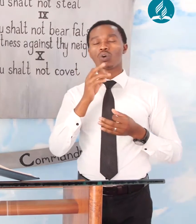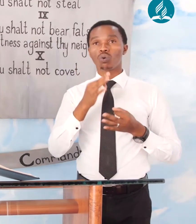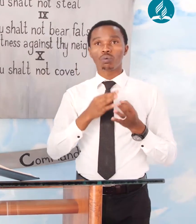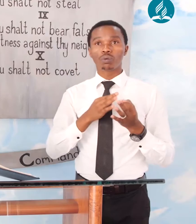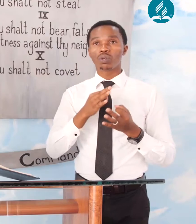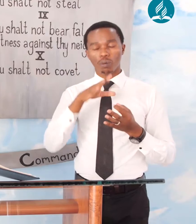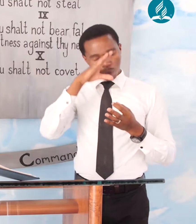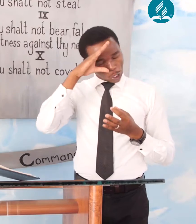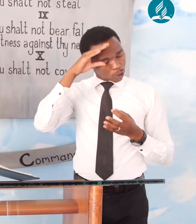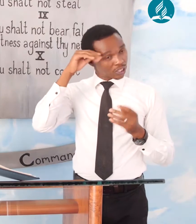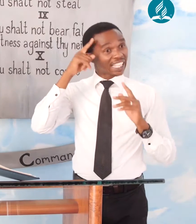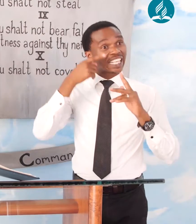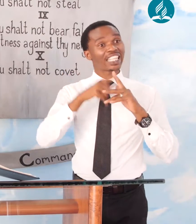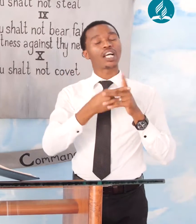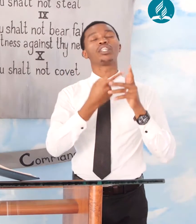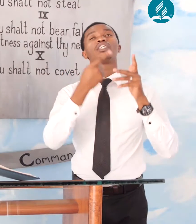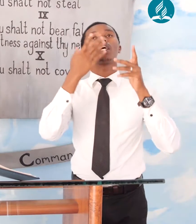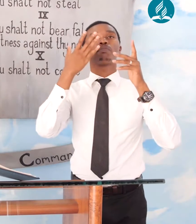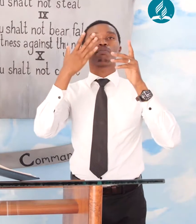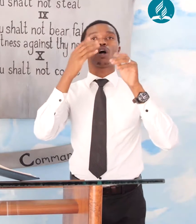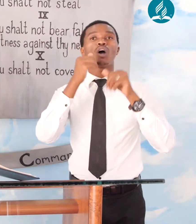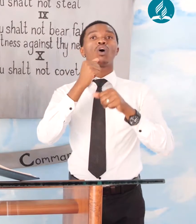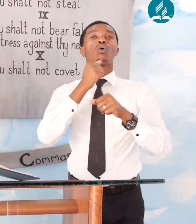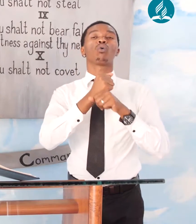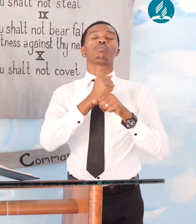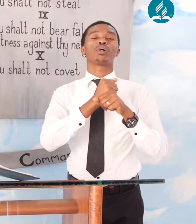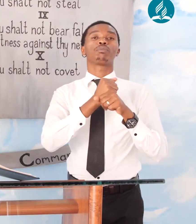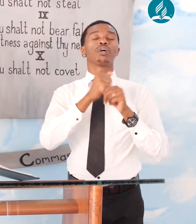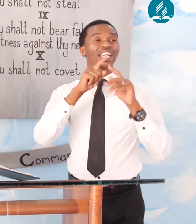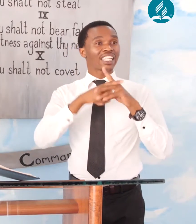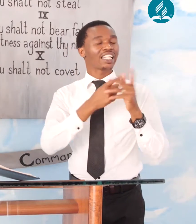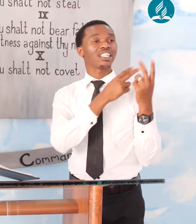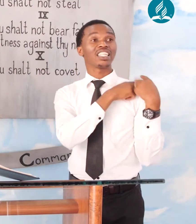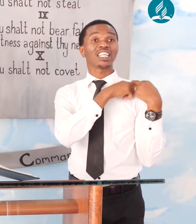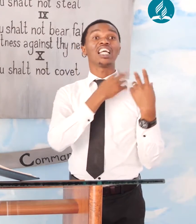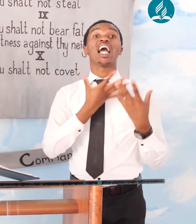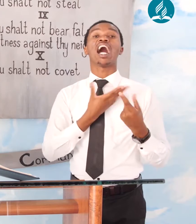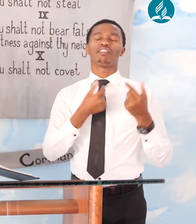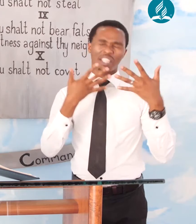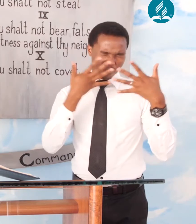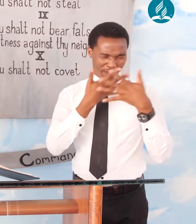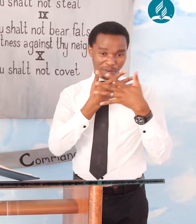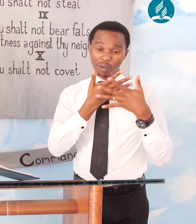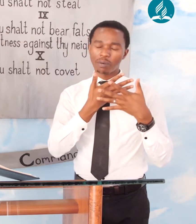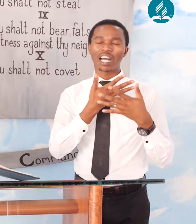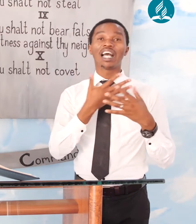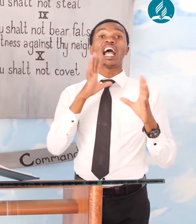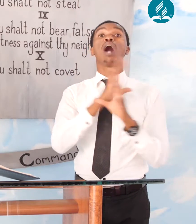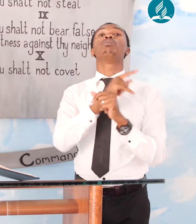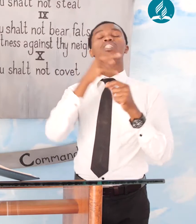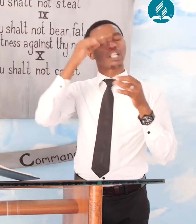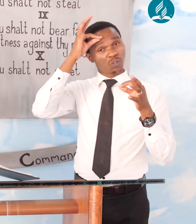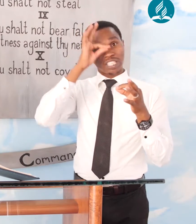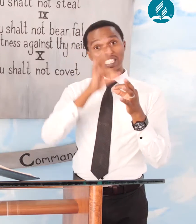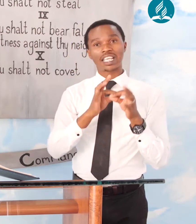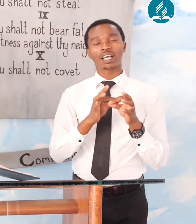Mose yatangiye umurimo afite kwitinya afite no kutiyizera